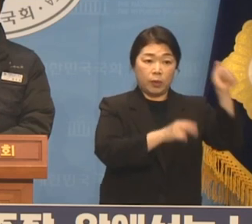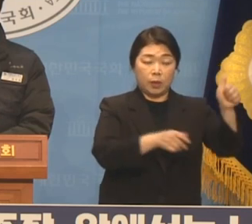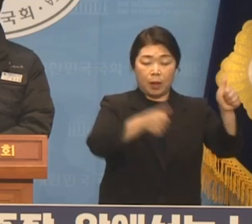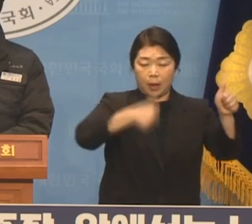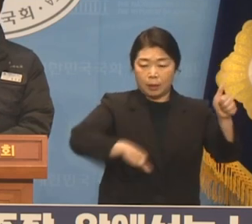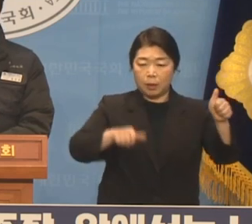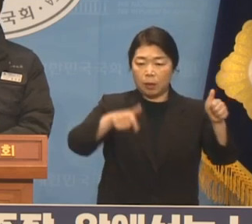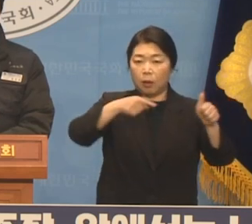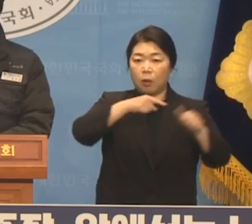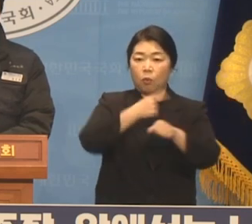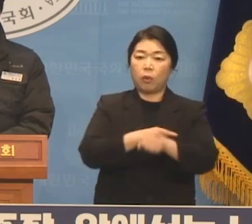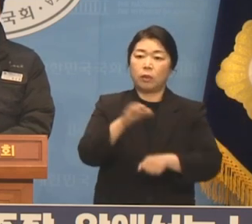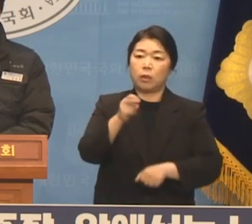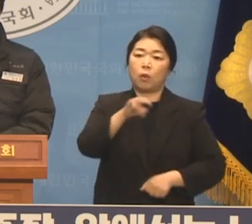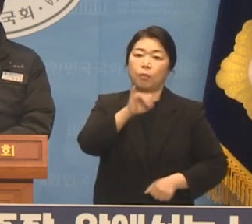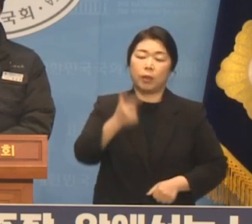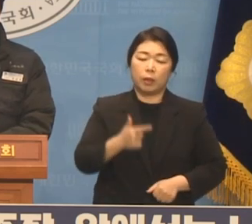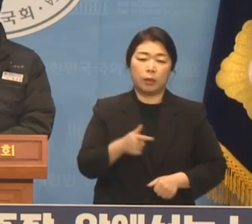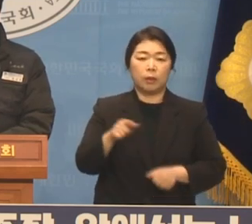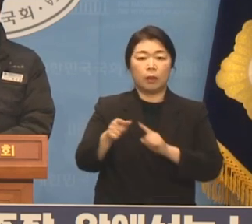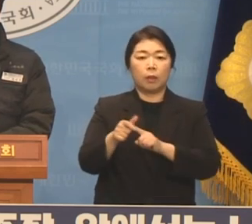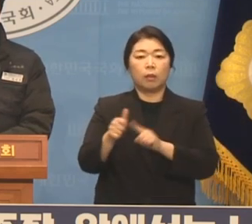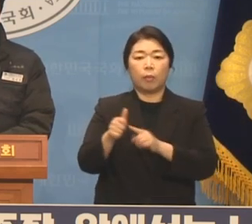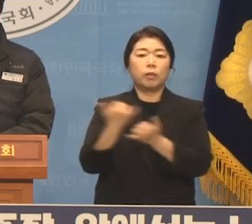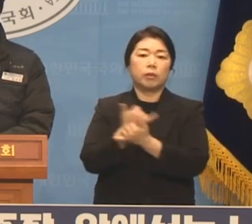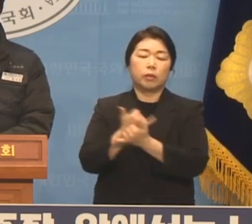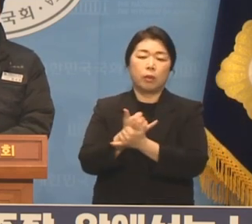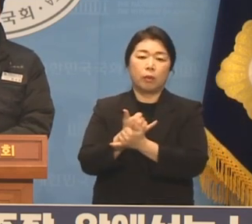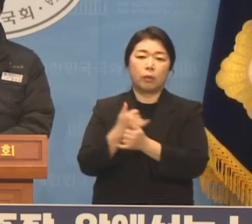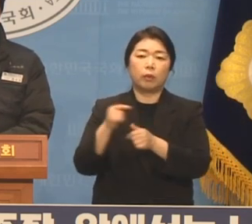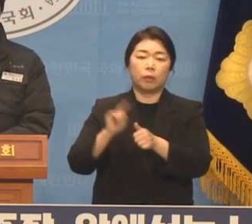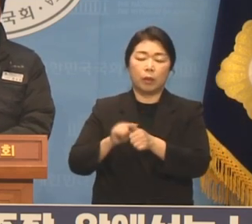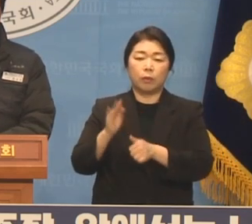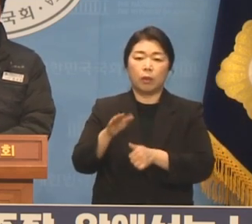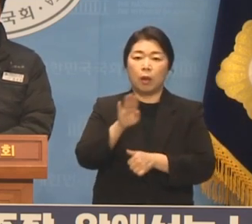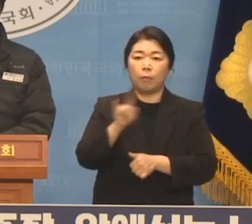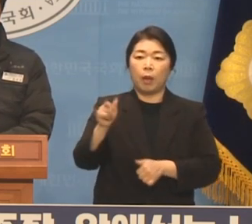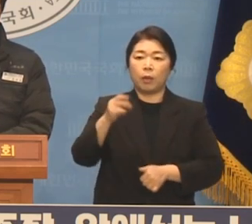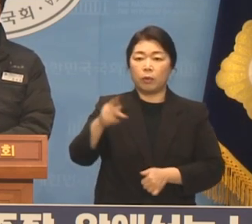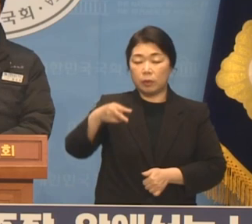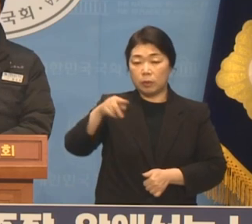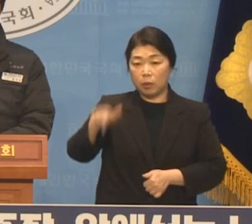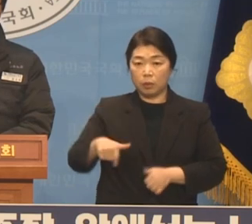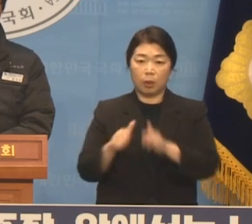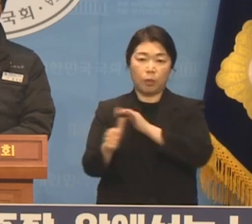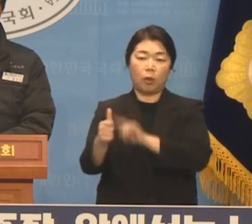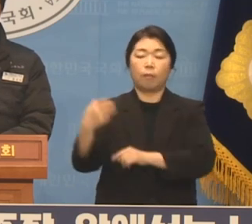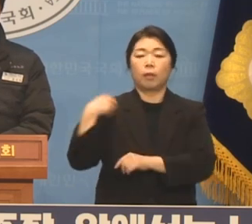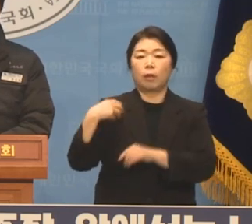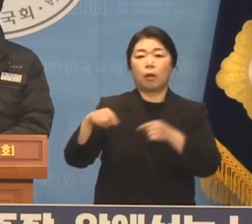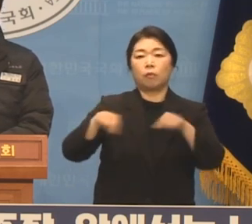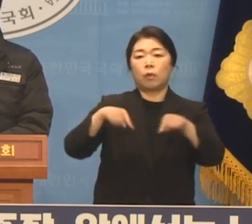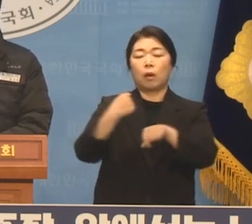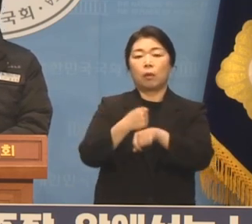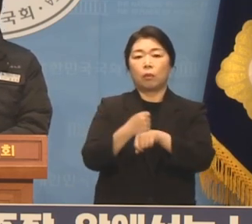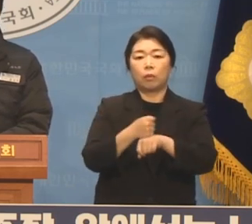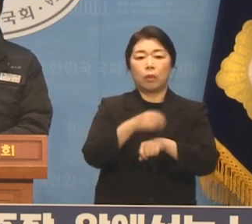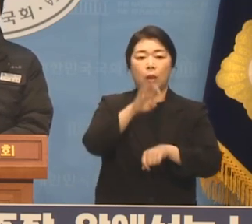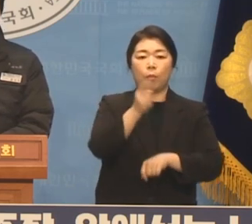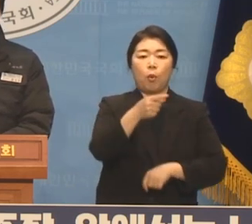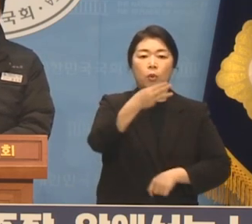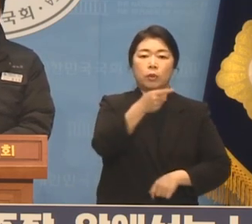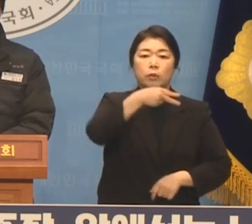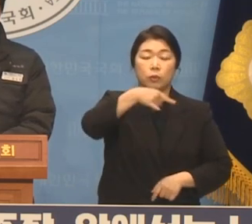대표의 친인척인 배현석 대표가 맡아 운영하는 포르쉐 자동차 판매 및 서비스를 제공하는